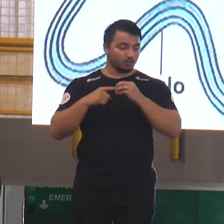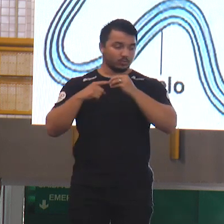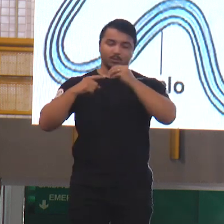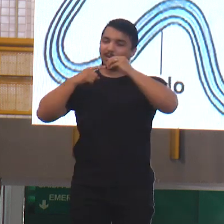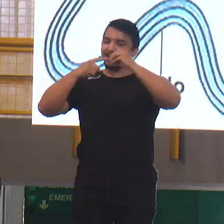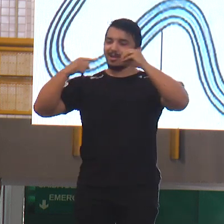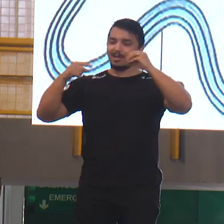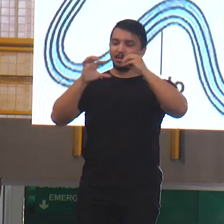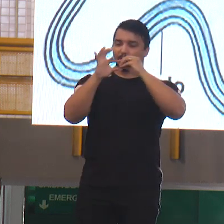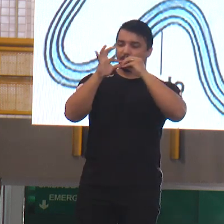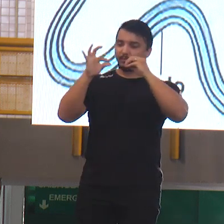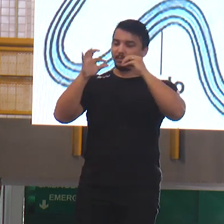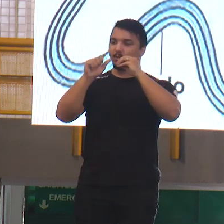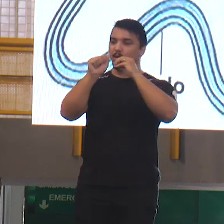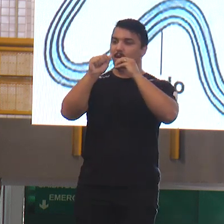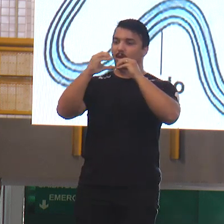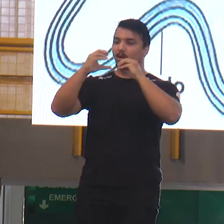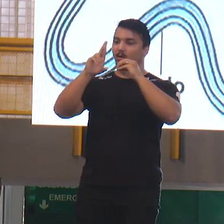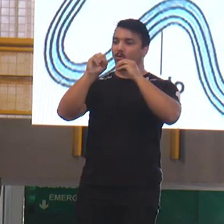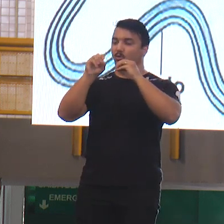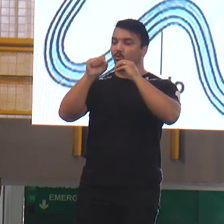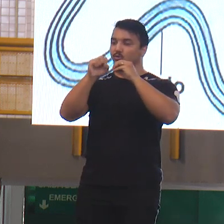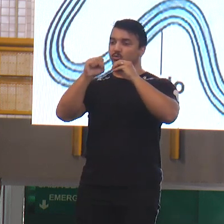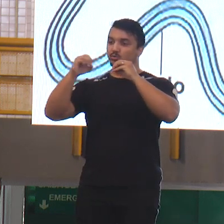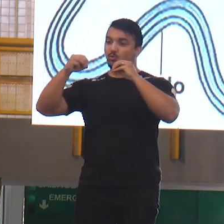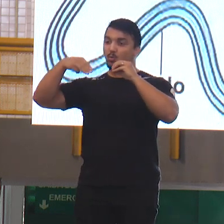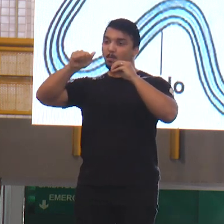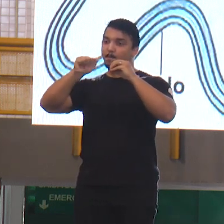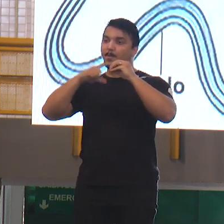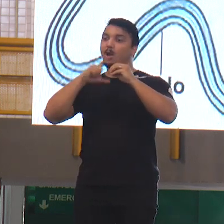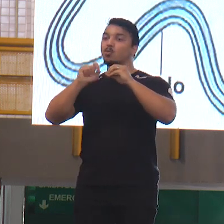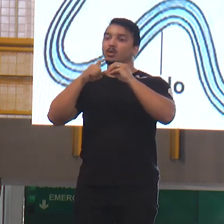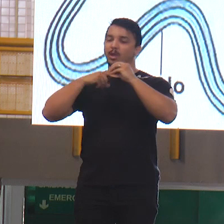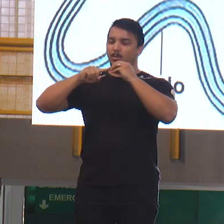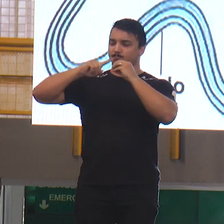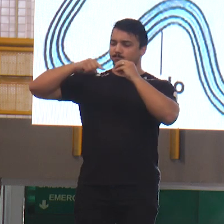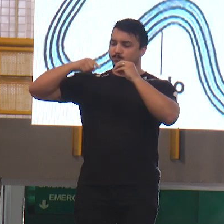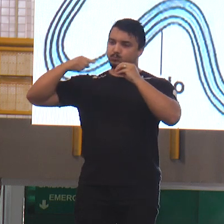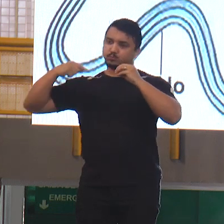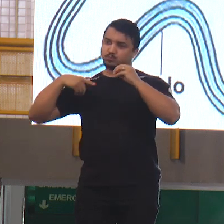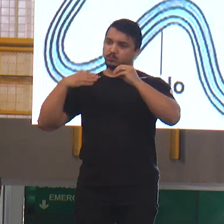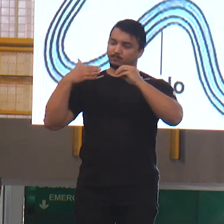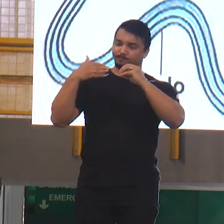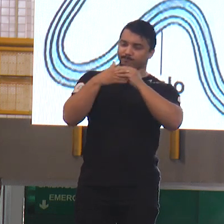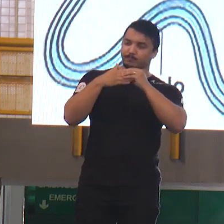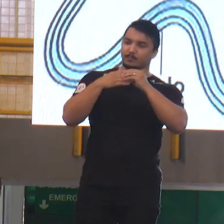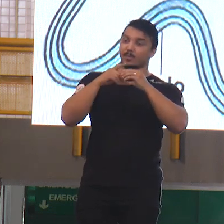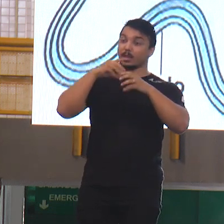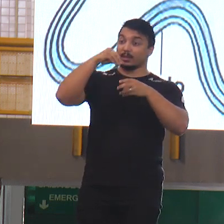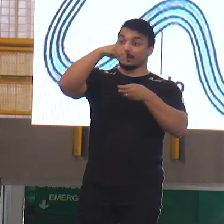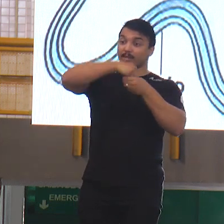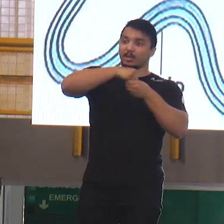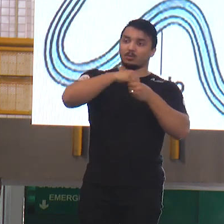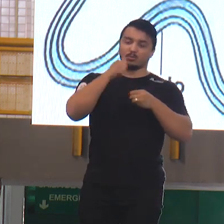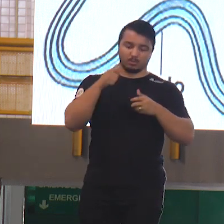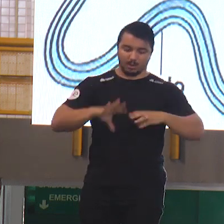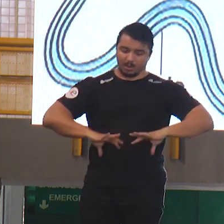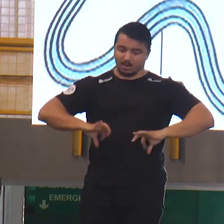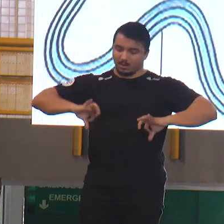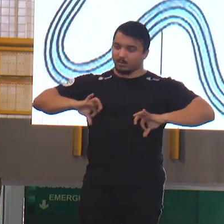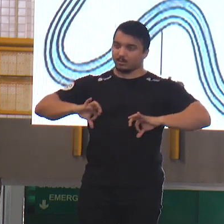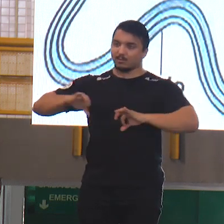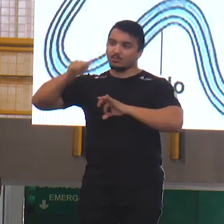Esse acrossoma contém enzimas que vão perfurar as estruturas do gameta feminino